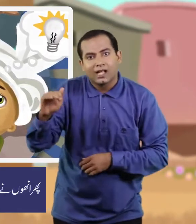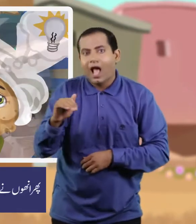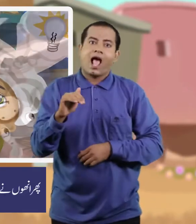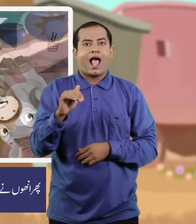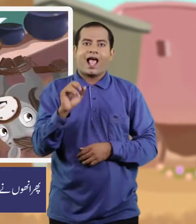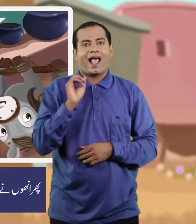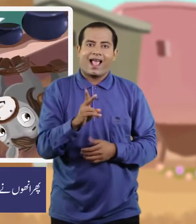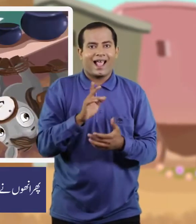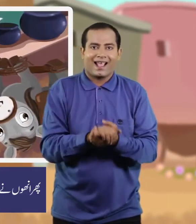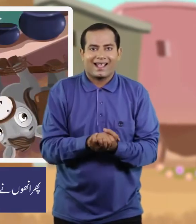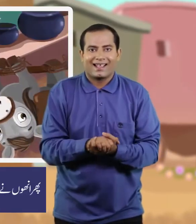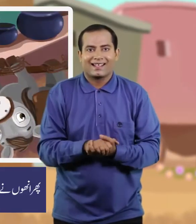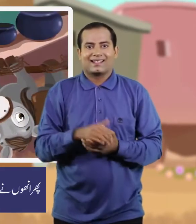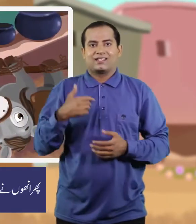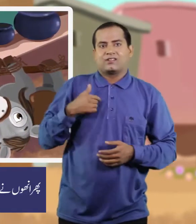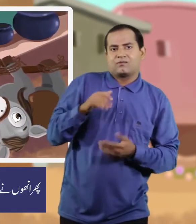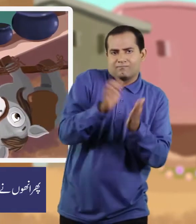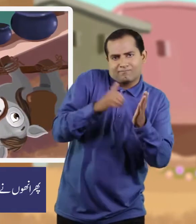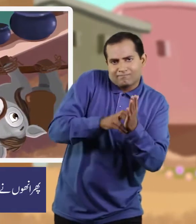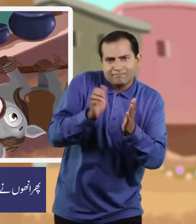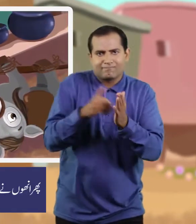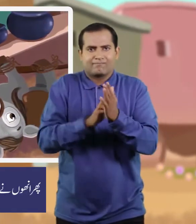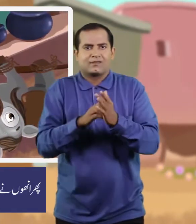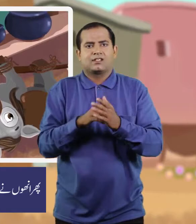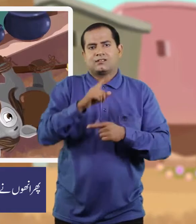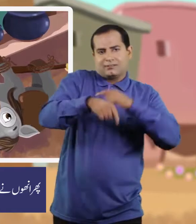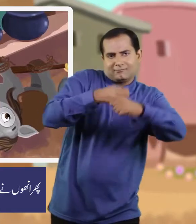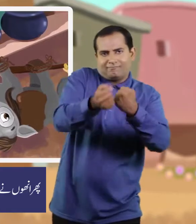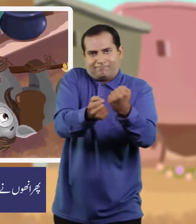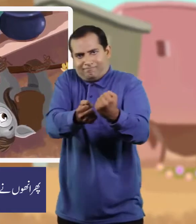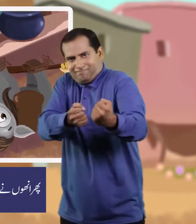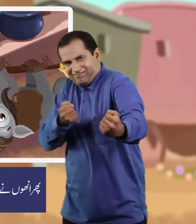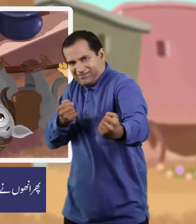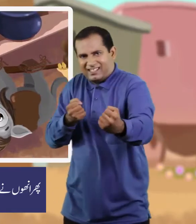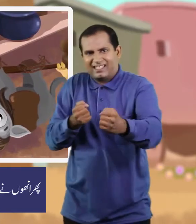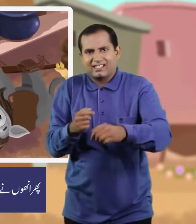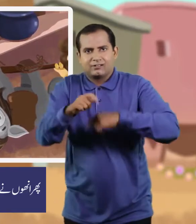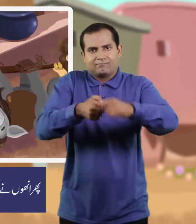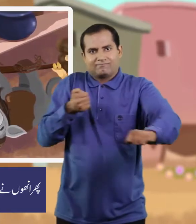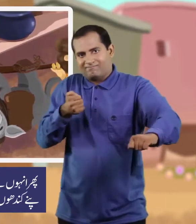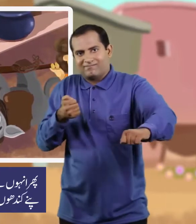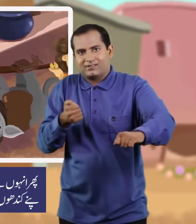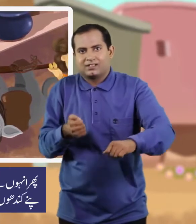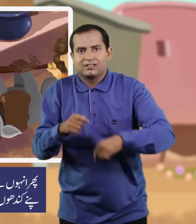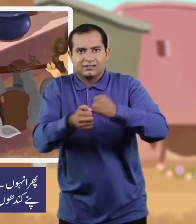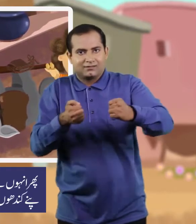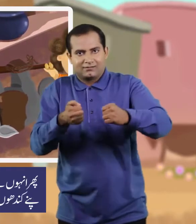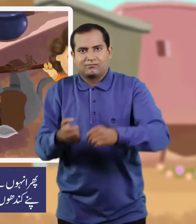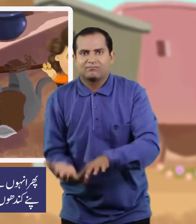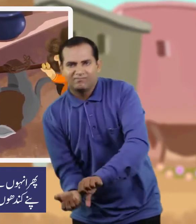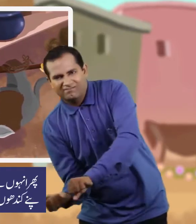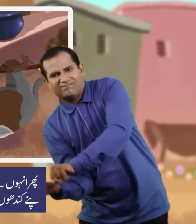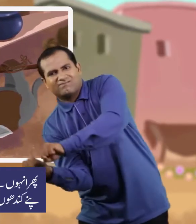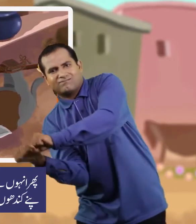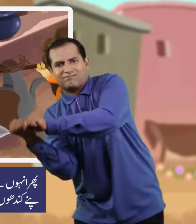फिर उन्होंने लकडी का टुकडा नीचे रखा और घदे के पाउं उससे बान थिये. फिर उन्होंने लकडी के